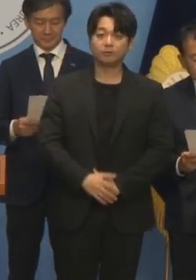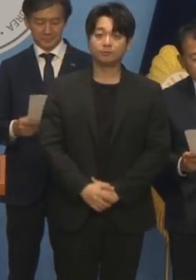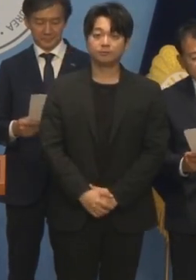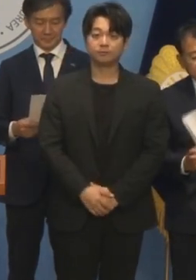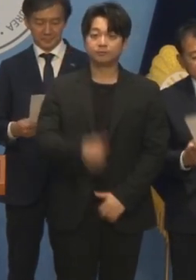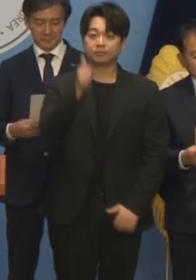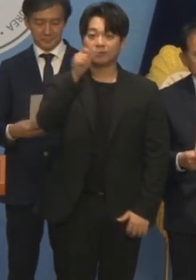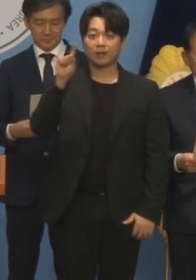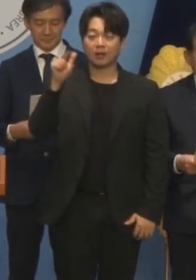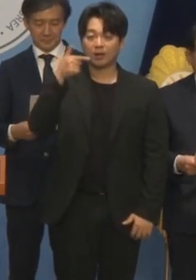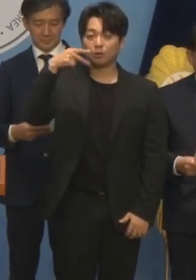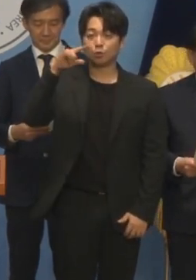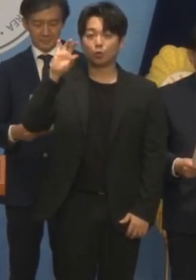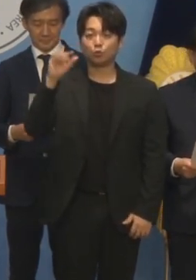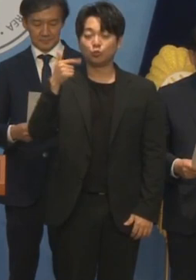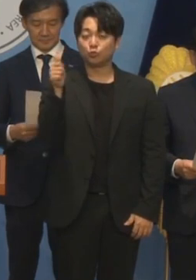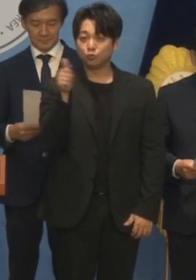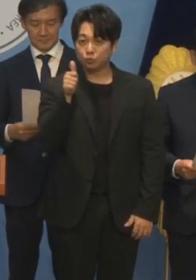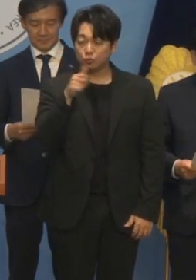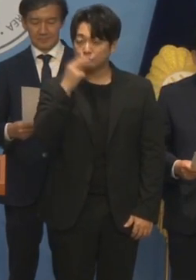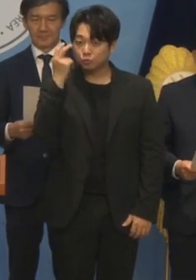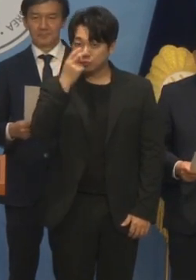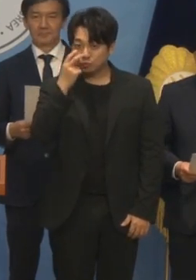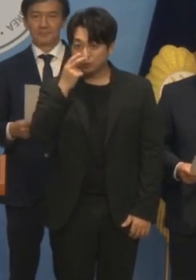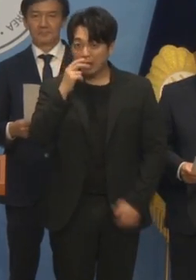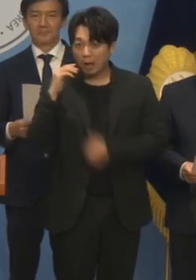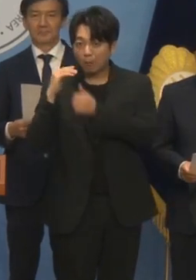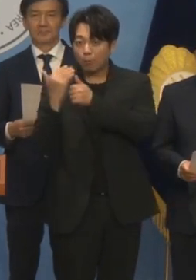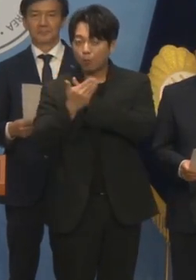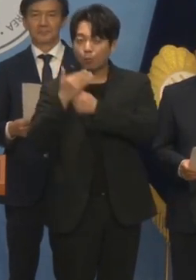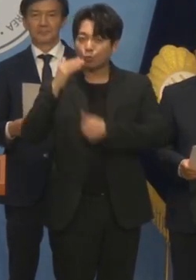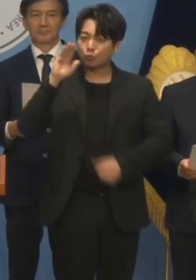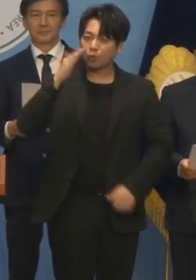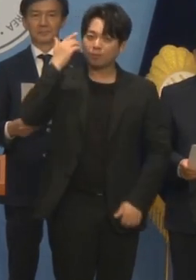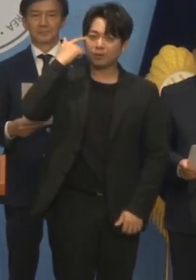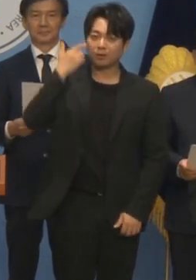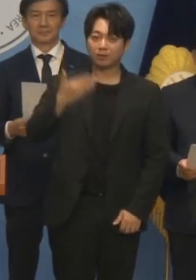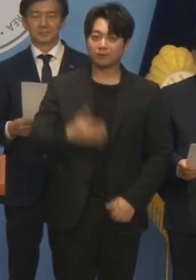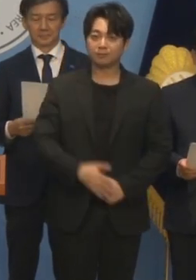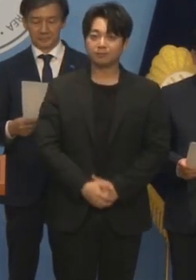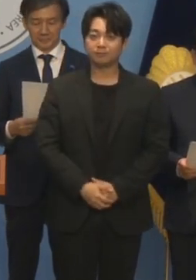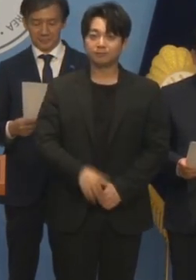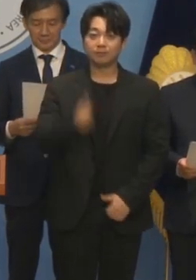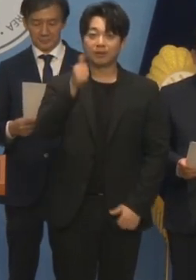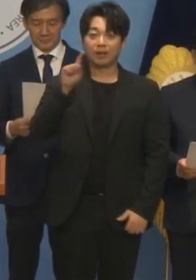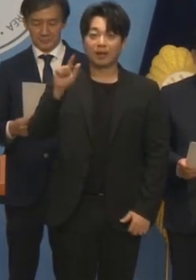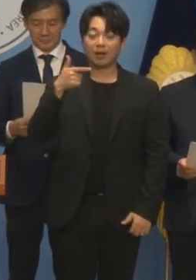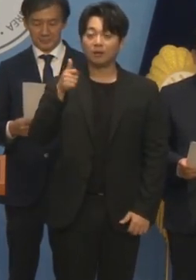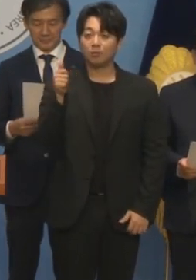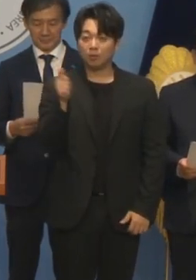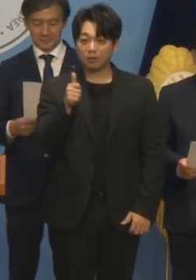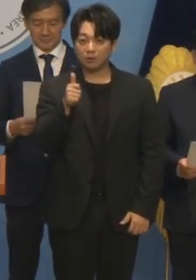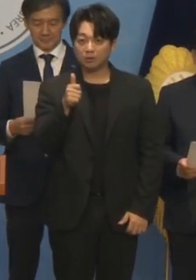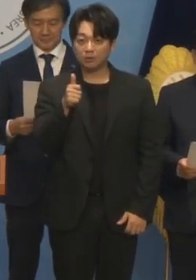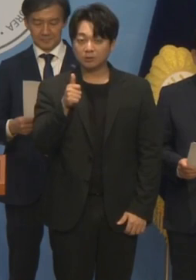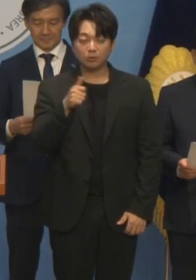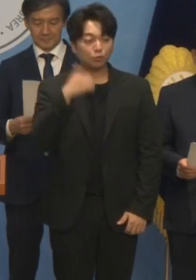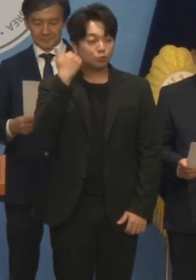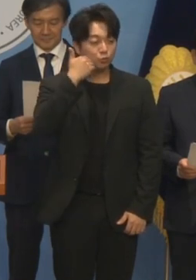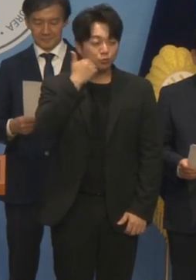씨는 취해 복권입니까? 한동훈 씨는 마한 시절 소도에 살고